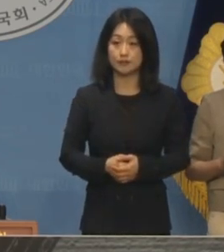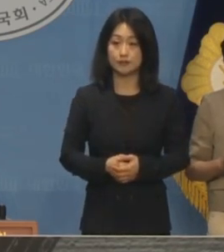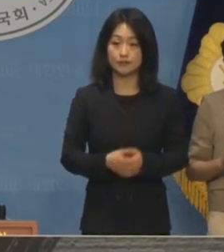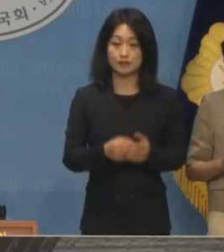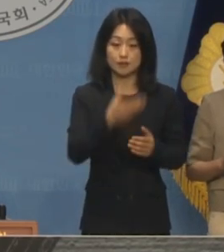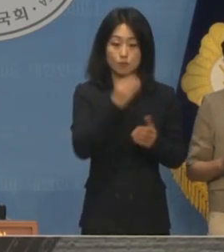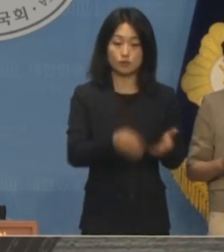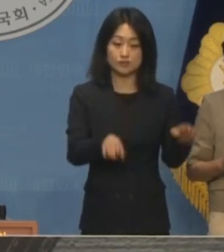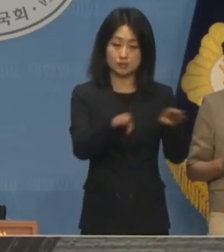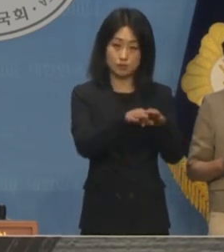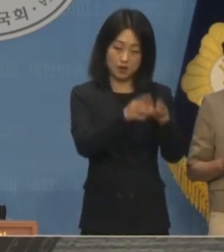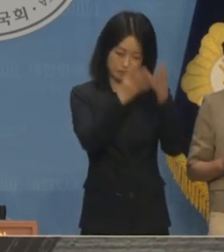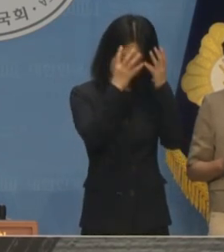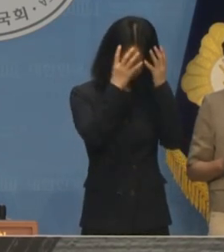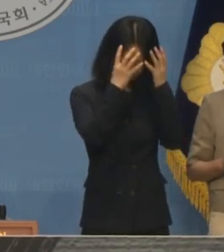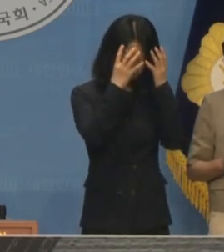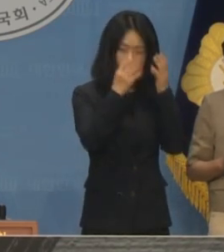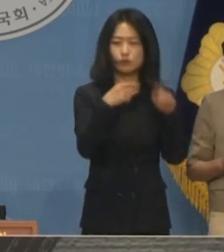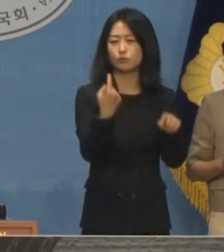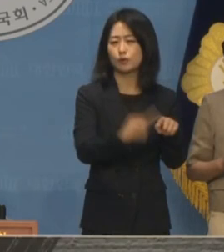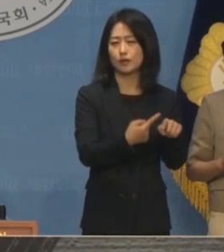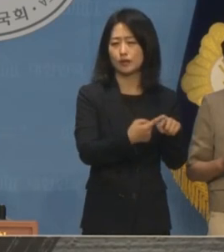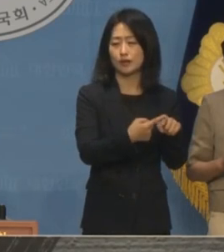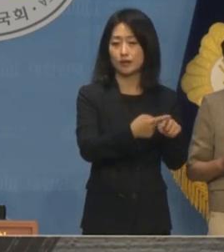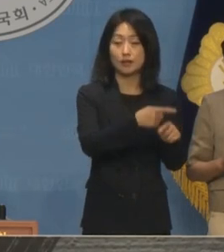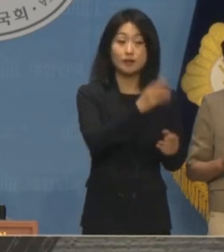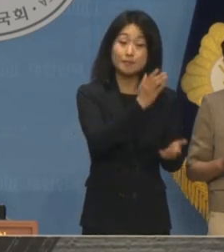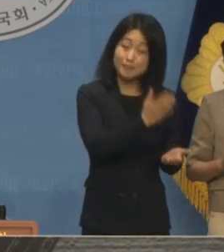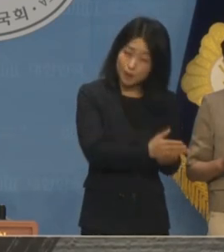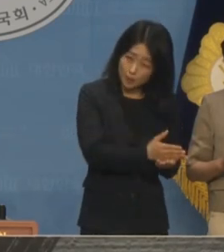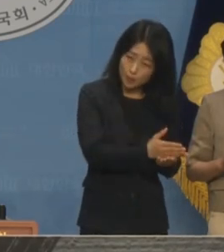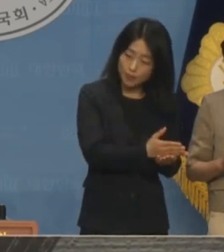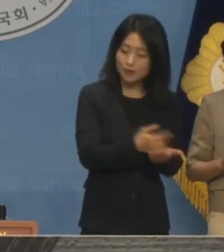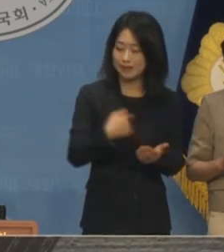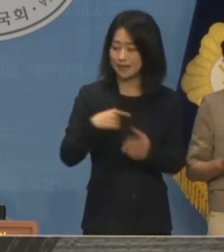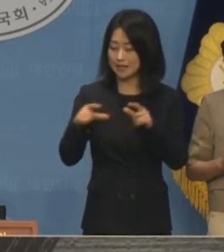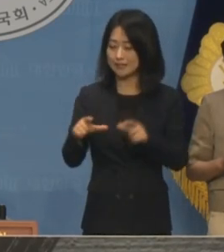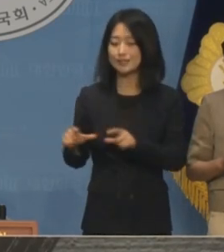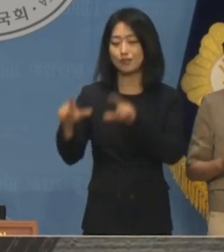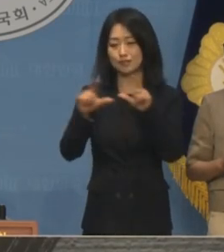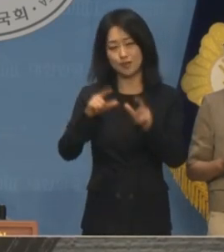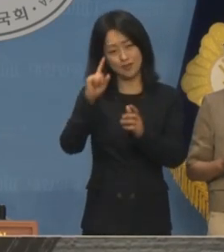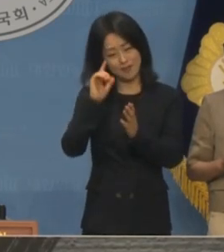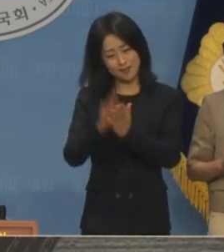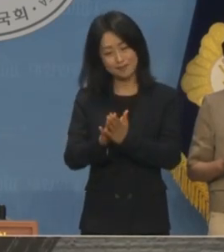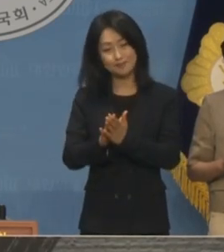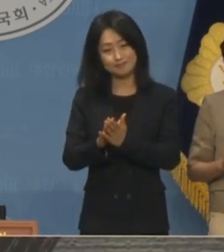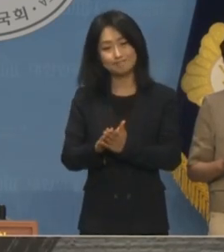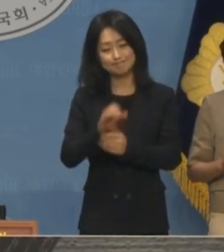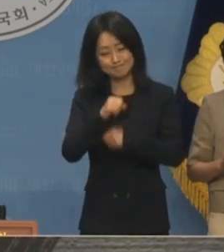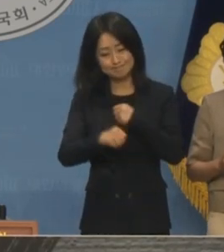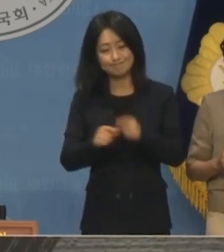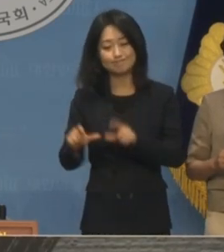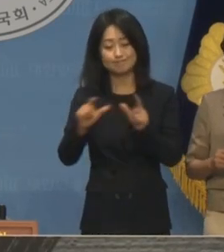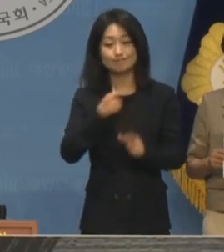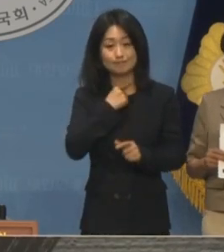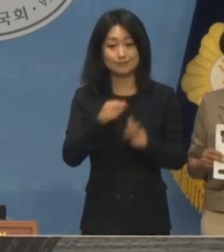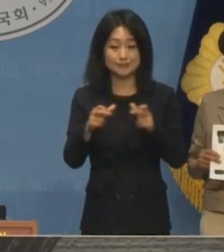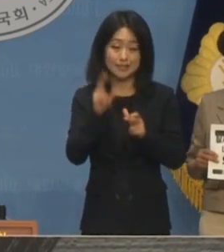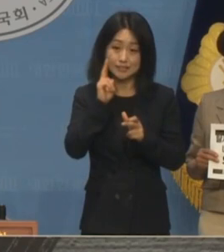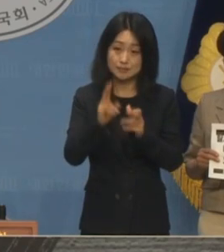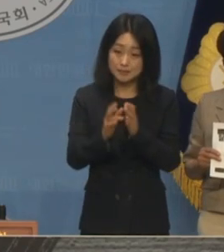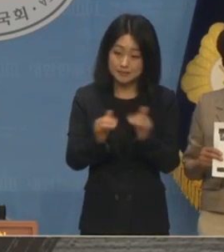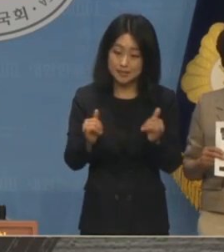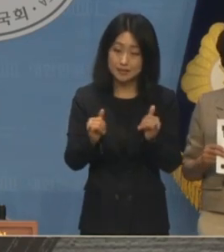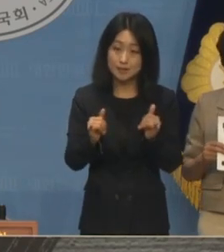감옥 같은 거주시설이 아닌 지역사회에서 살아가야 합니다. 중증 장애인들은